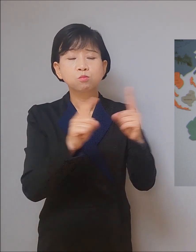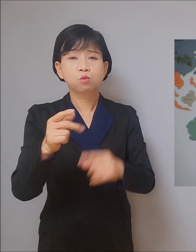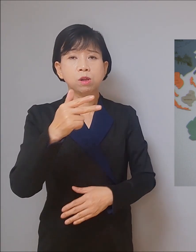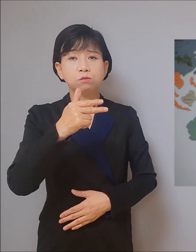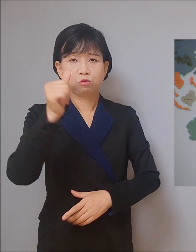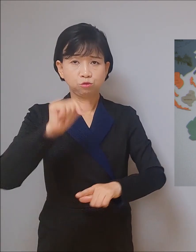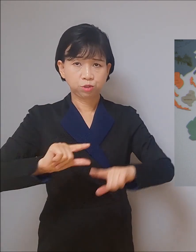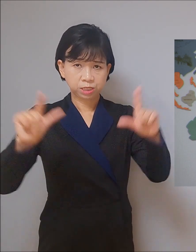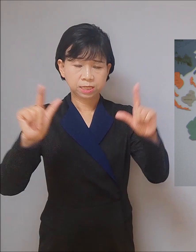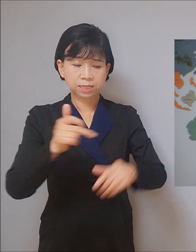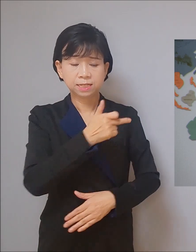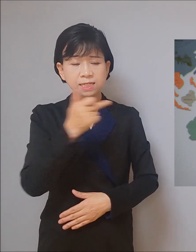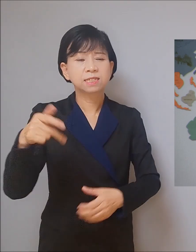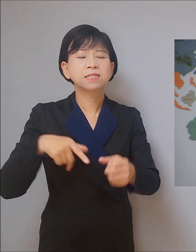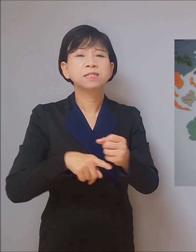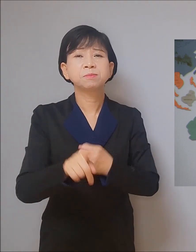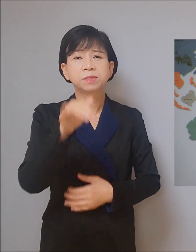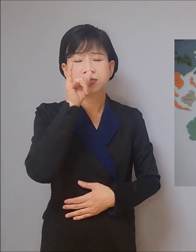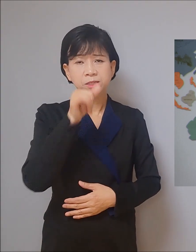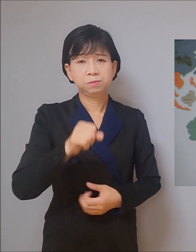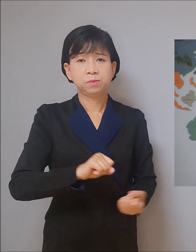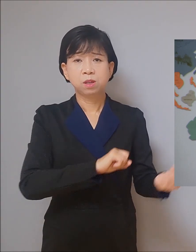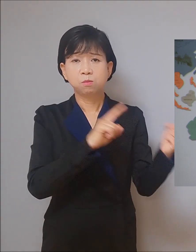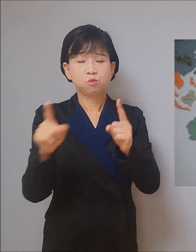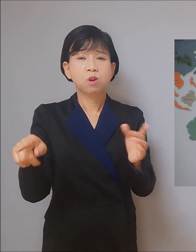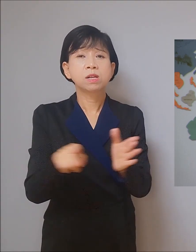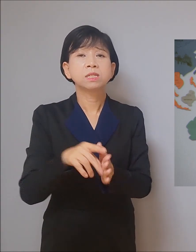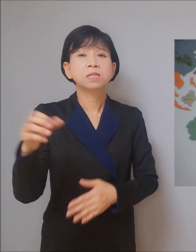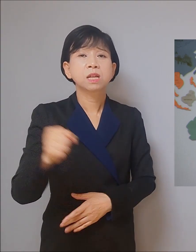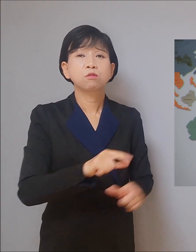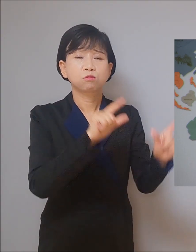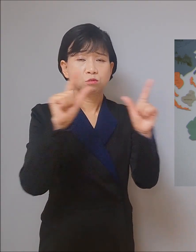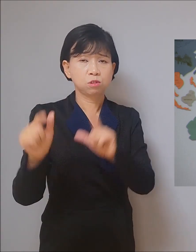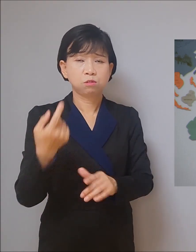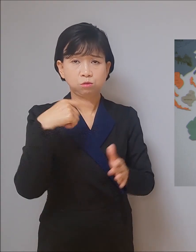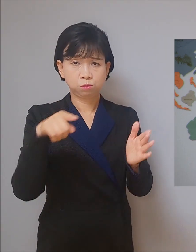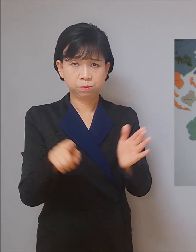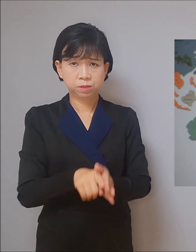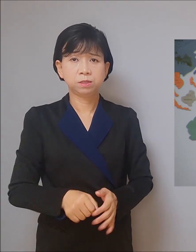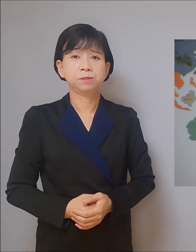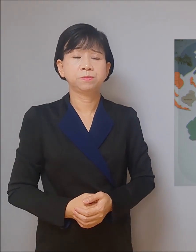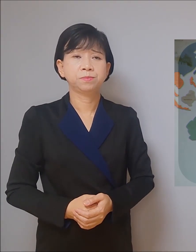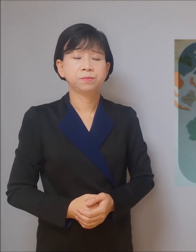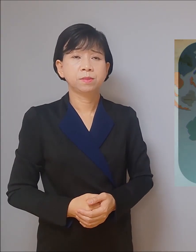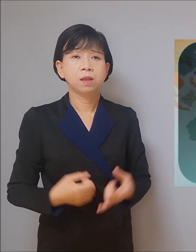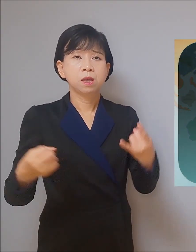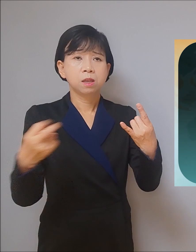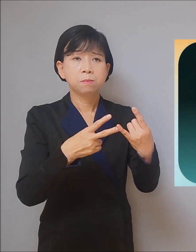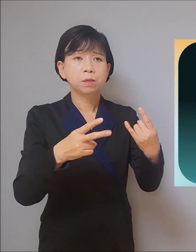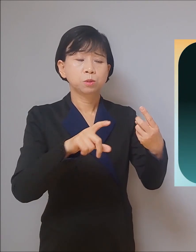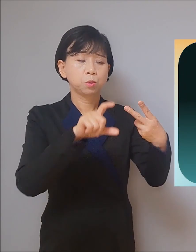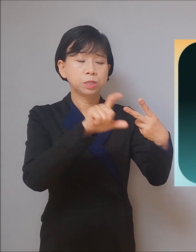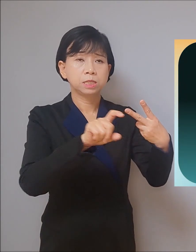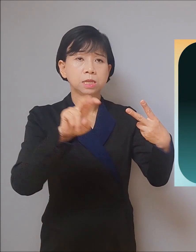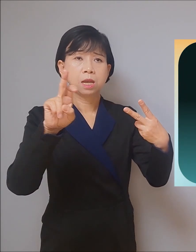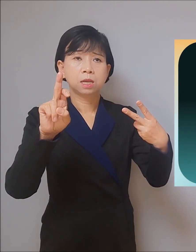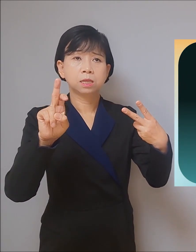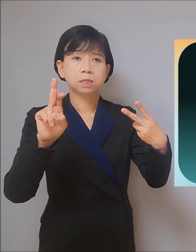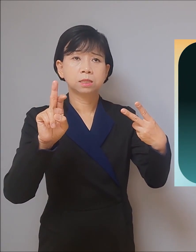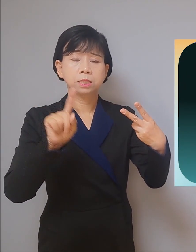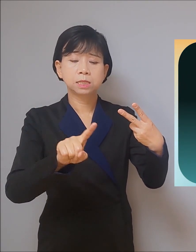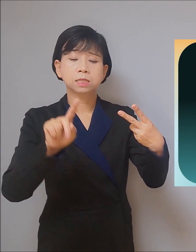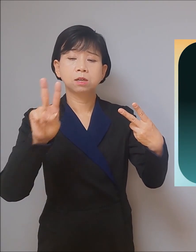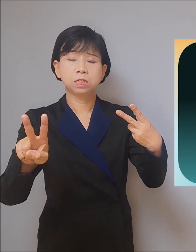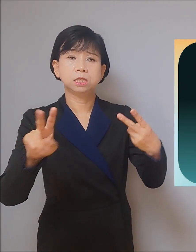더 큰 의미가 있습니다. 그래야 부활신앙으로 살아갈 수 있는 줄 믿습니다. 에베소 2장 1절과 2절에 말씀합니다.